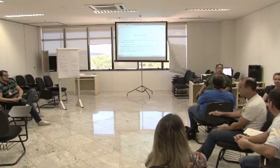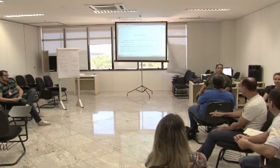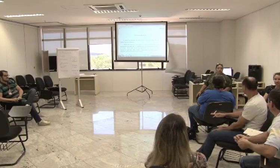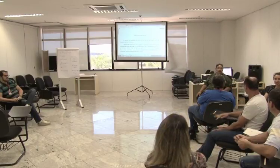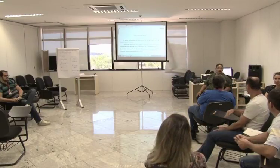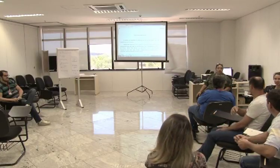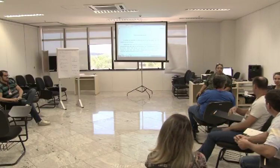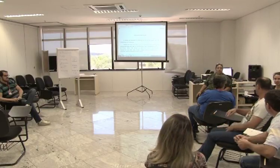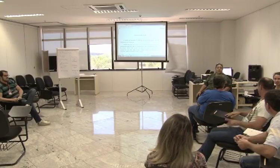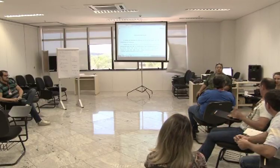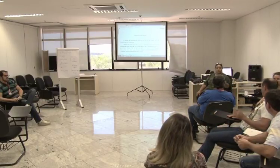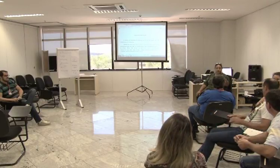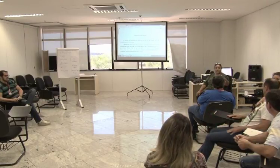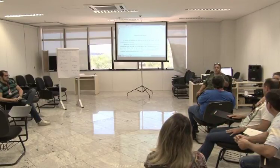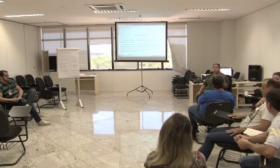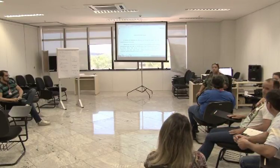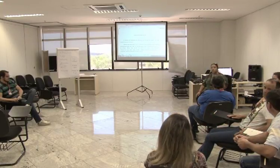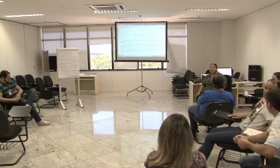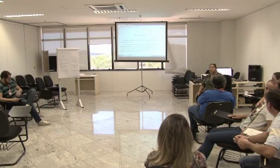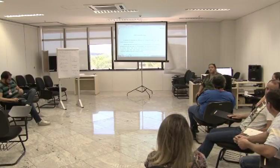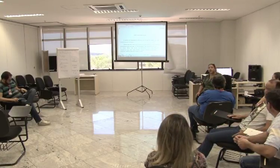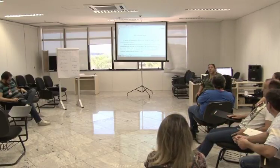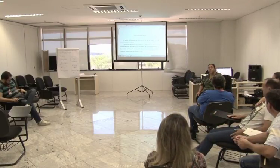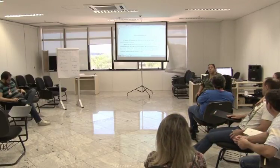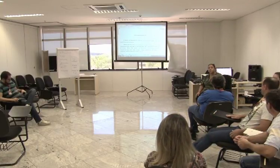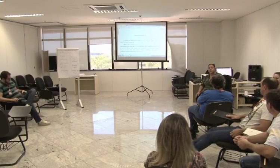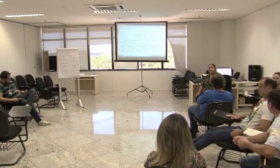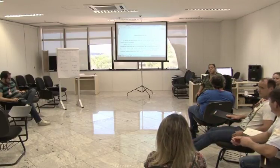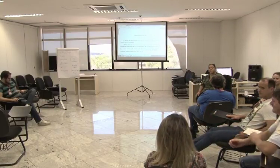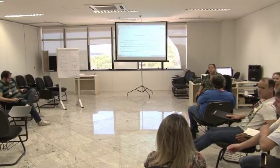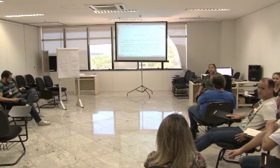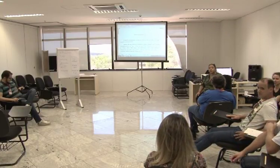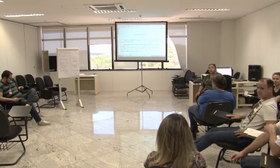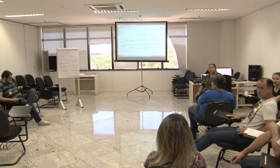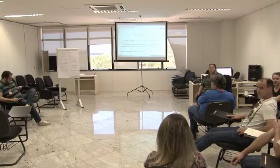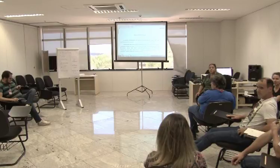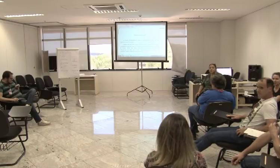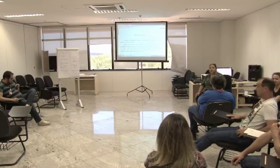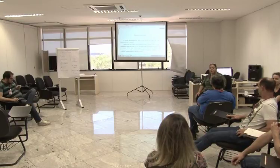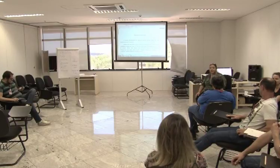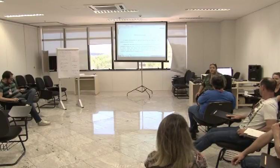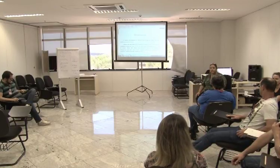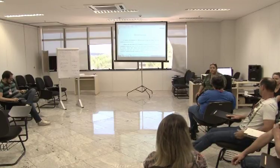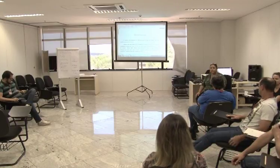Pode ser o Francisco. Francisco. E quem você quer que leia para você? Pode fazer sentada.